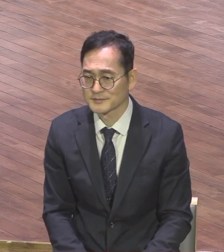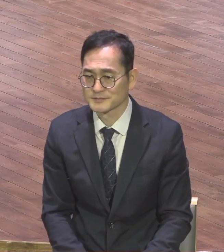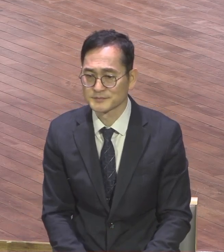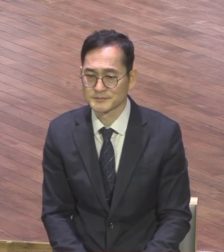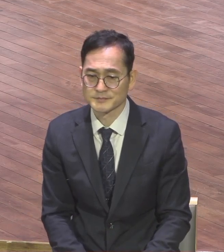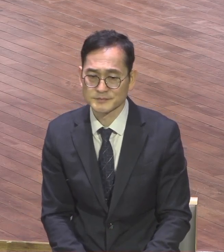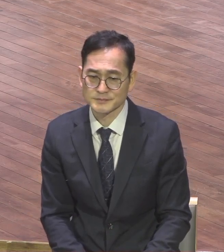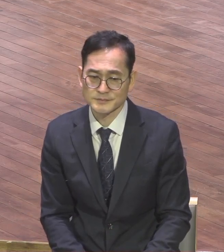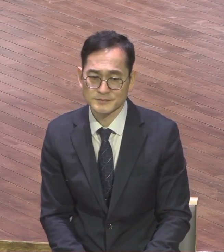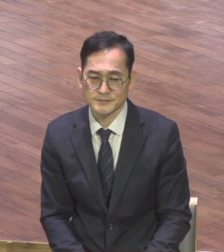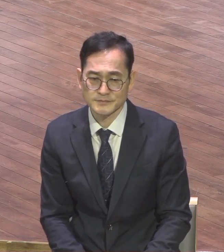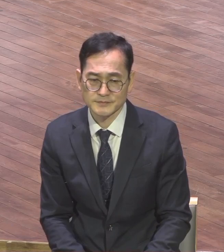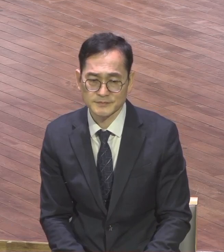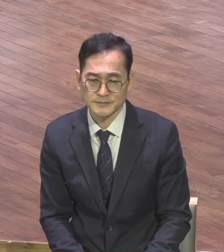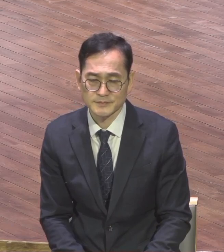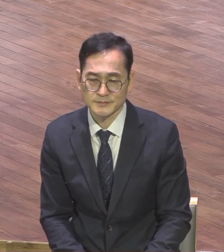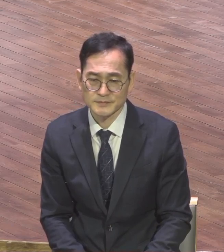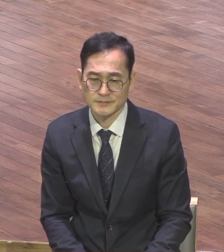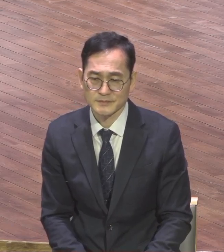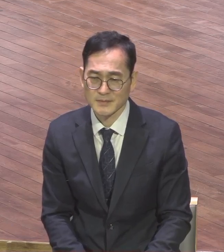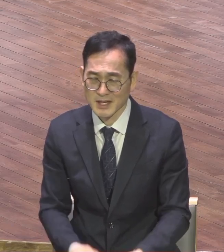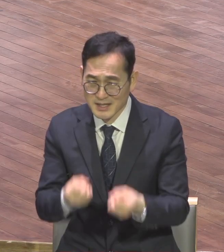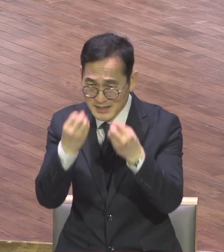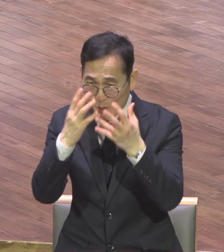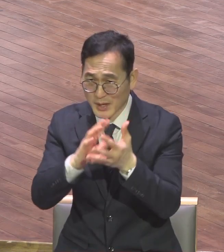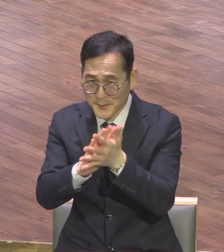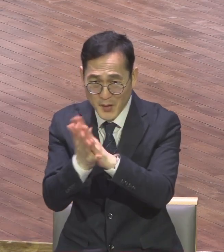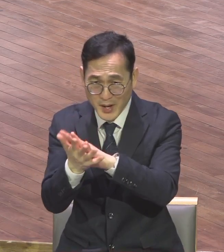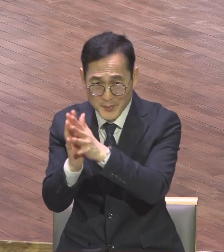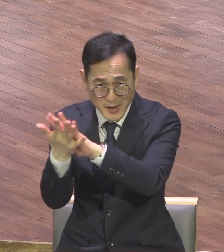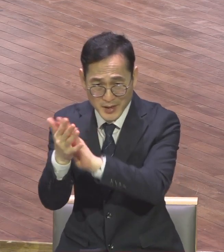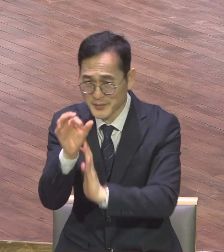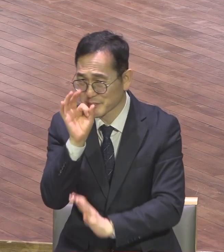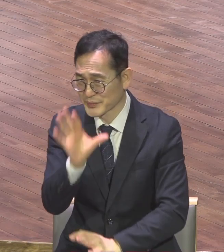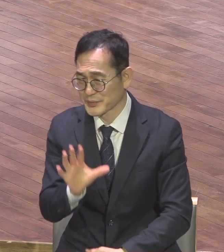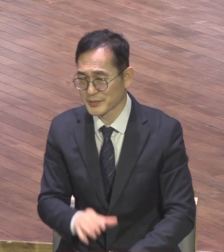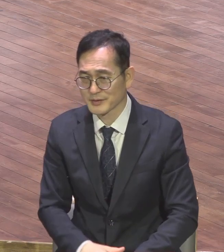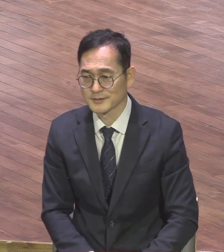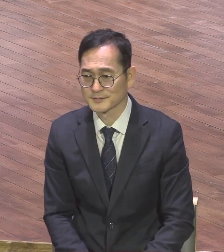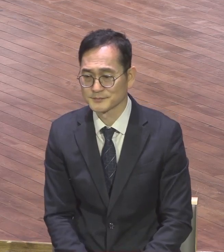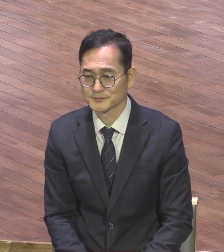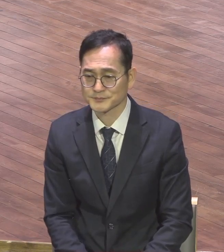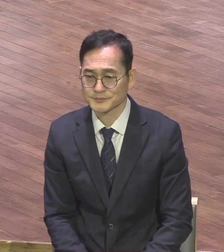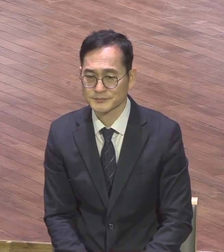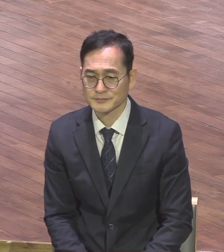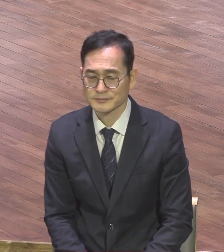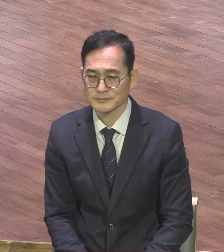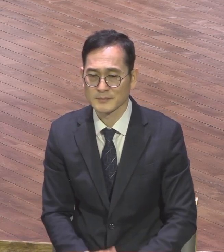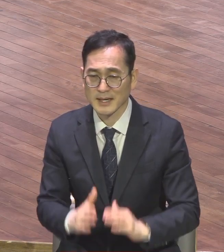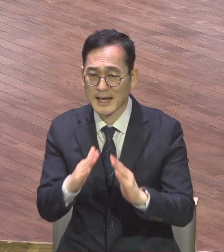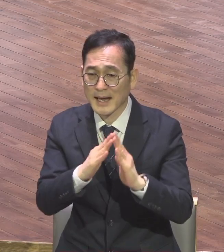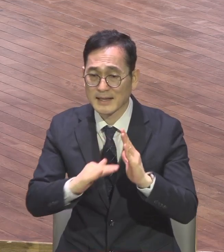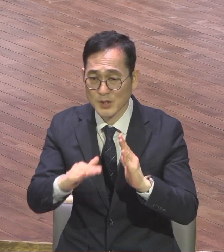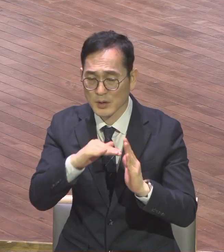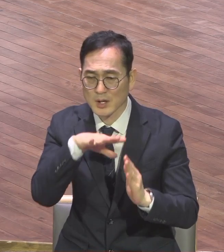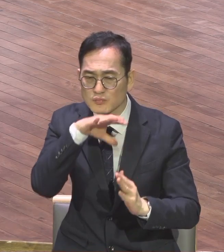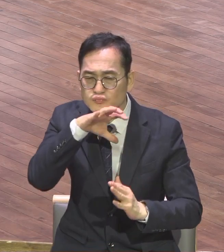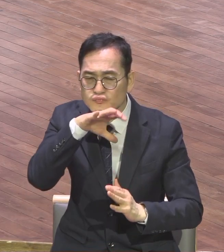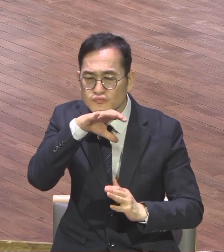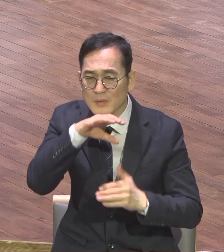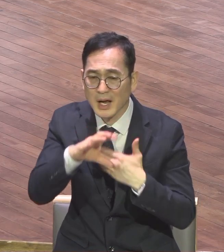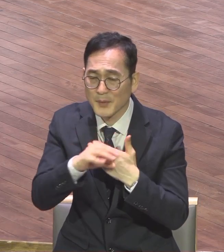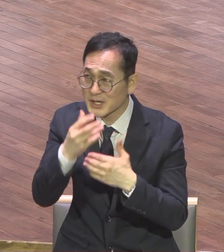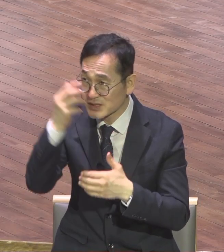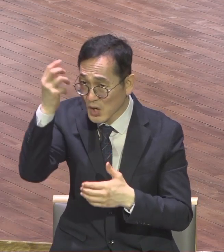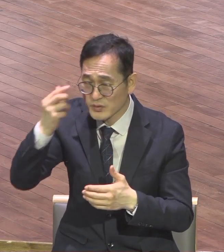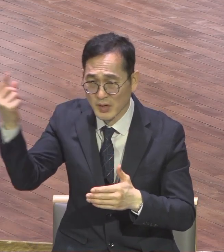패러다임이 무슨 새로운 이 미치겠어요. 여러분 가정에 불평 원망하고 변명하면 성역사 안